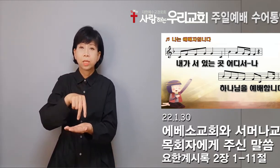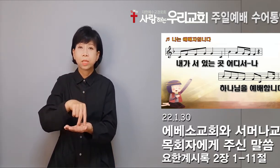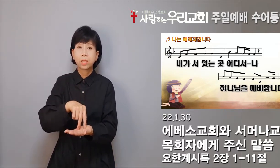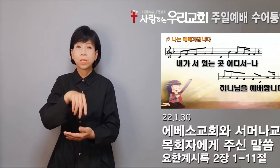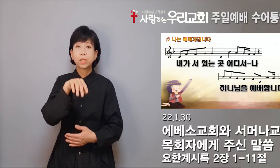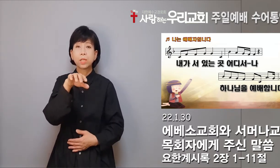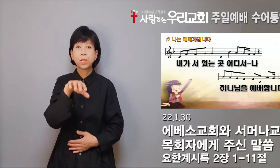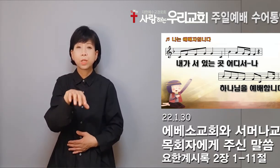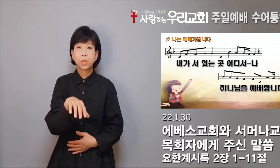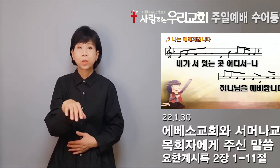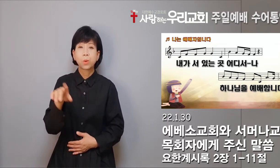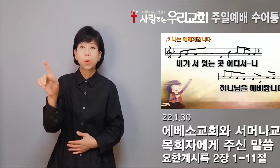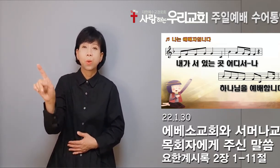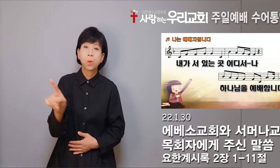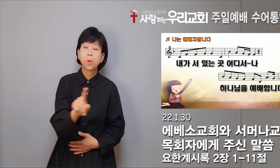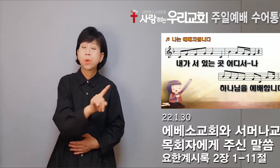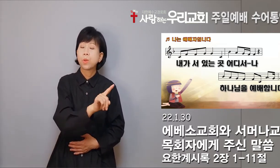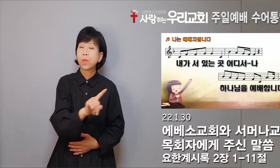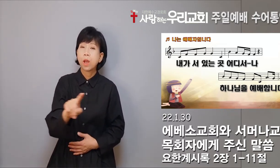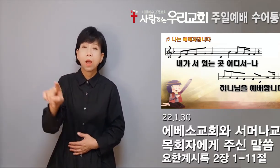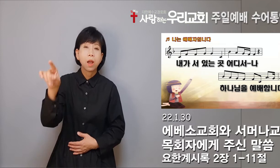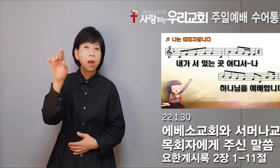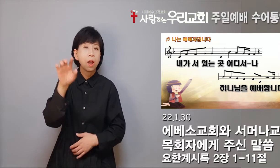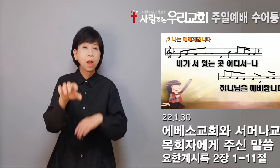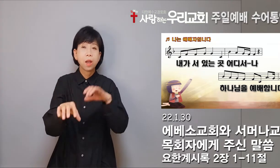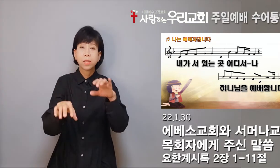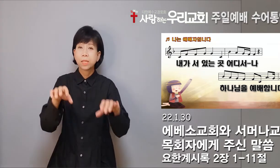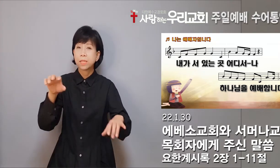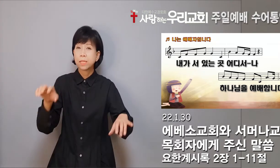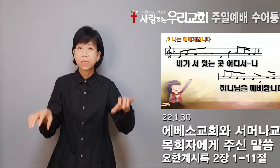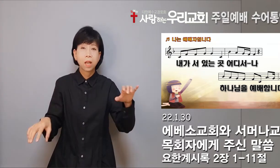내가 서 있는 곳